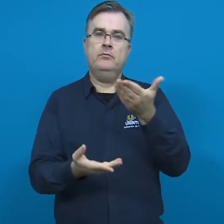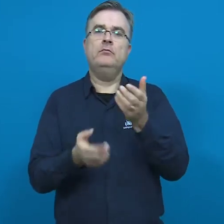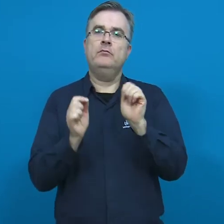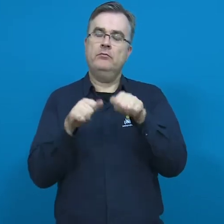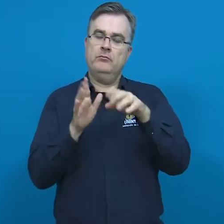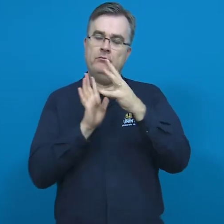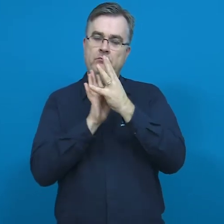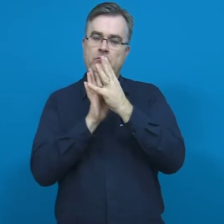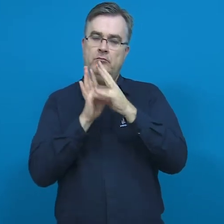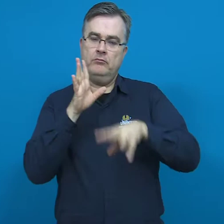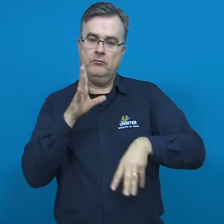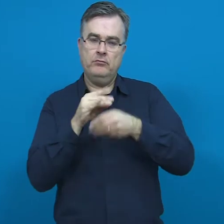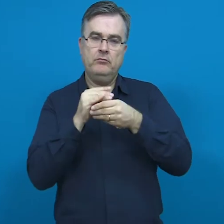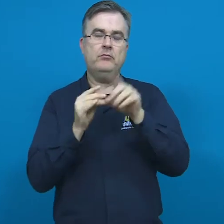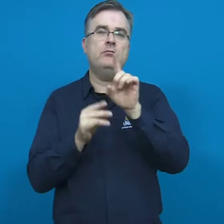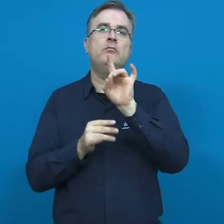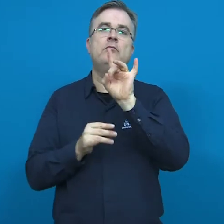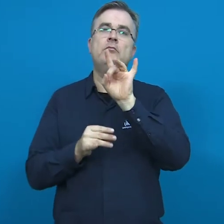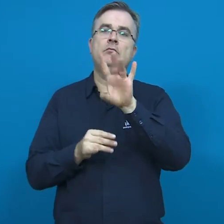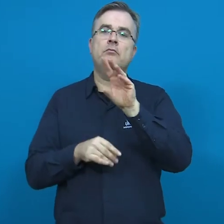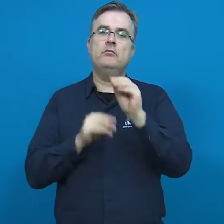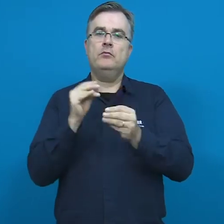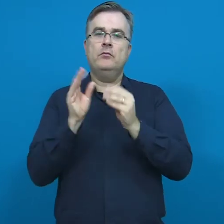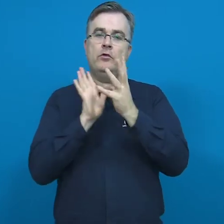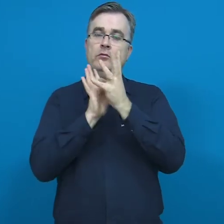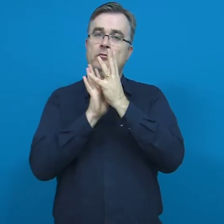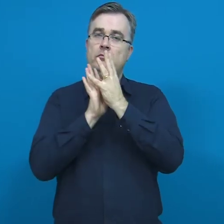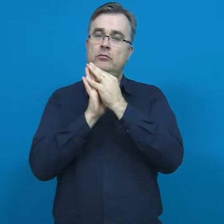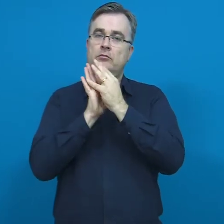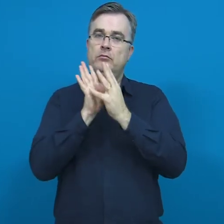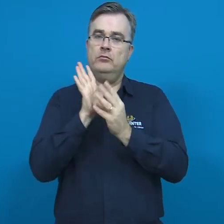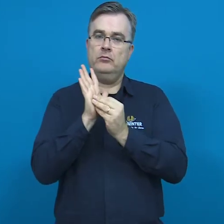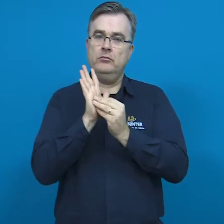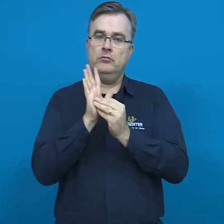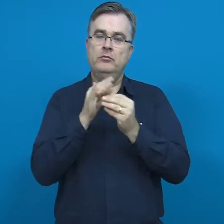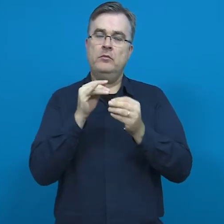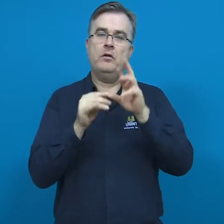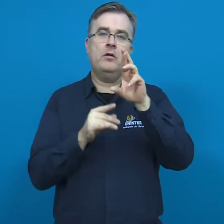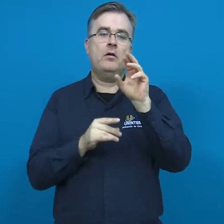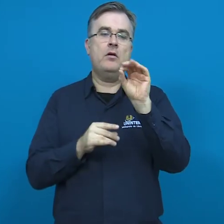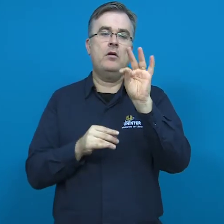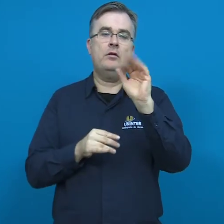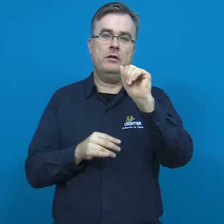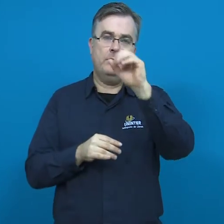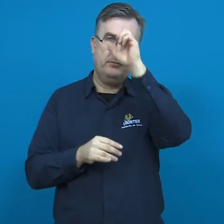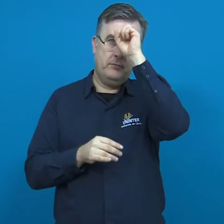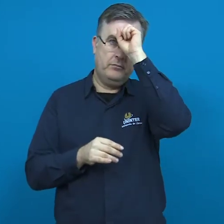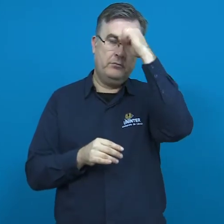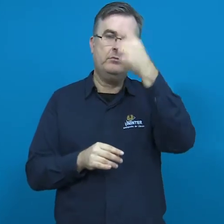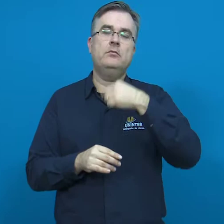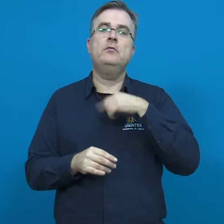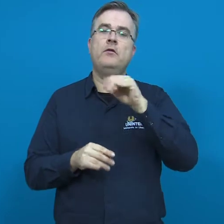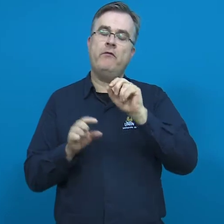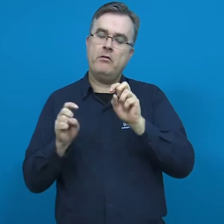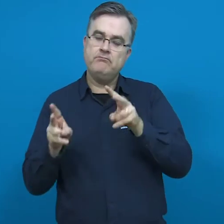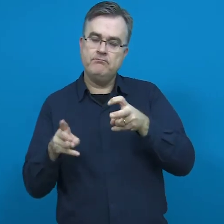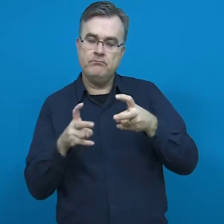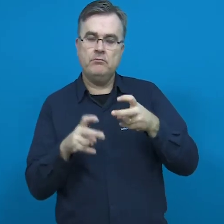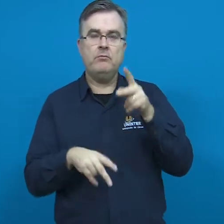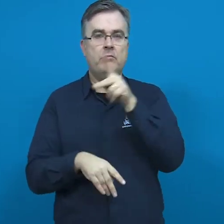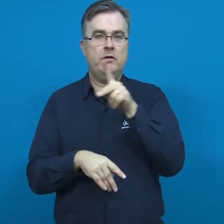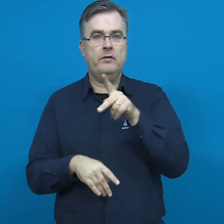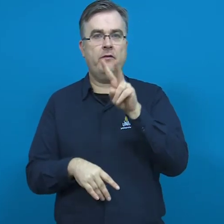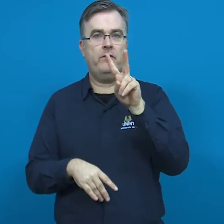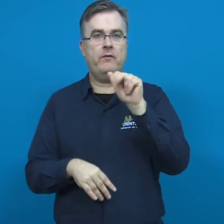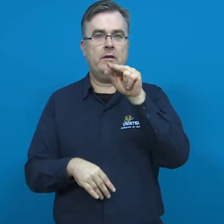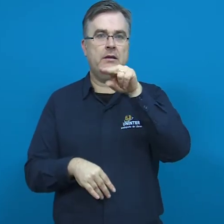para vocês para complementar não somente o conteúdo da rota de aprendizagem, mas nós vamos explorar um